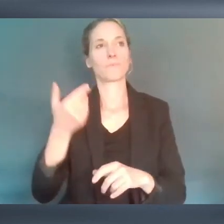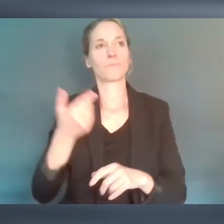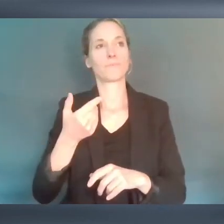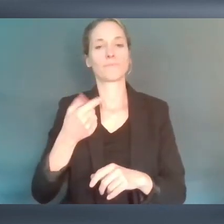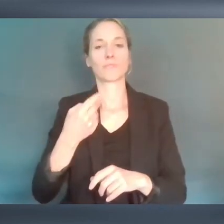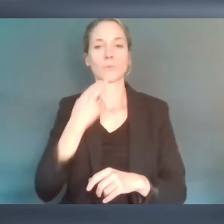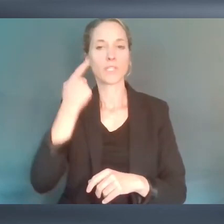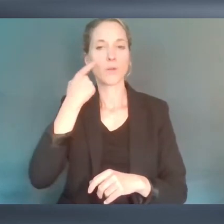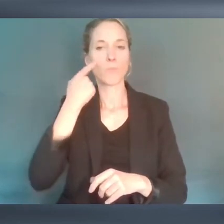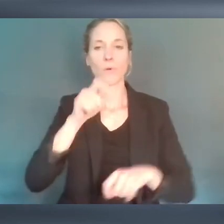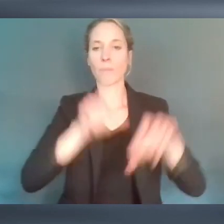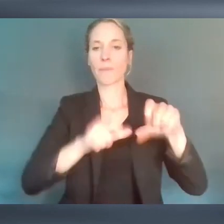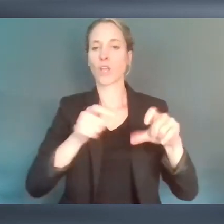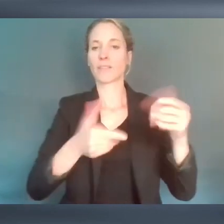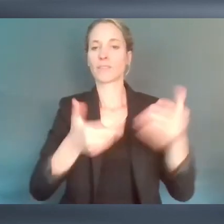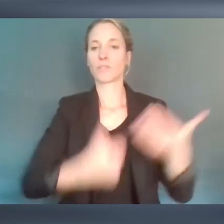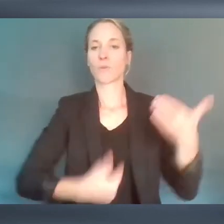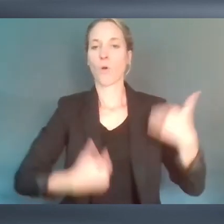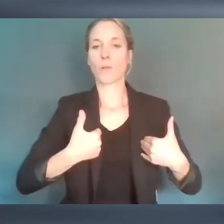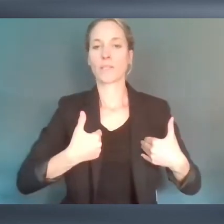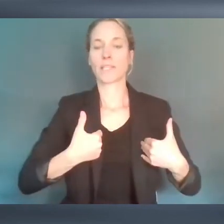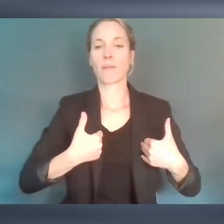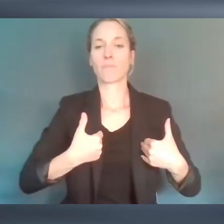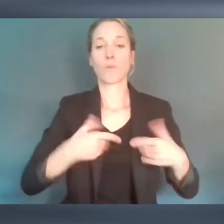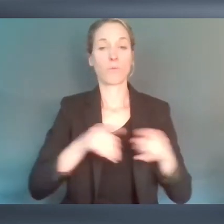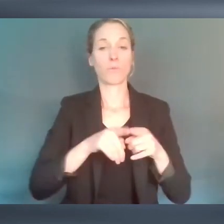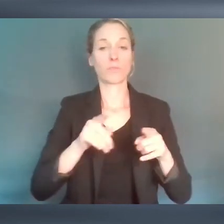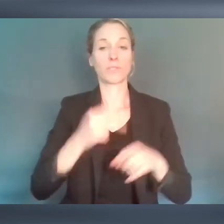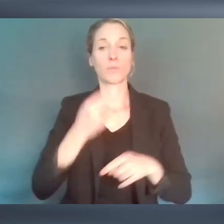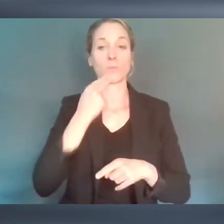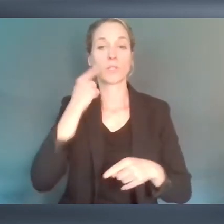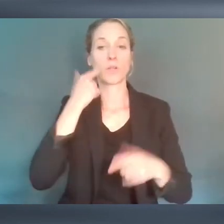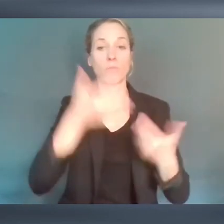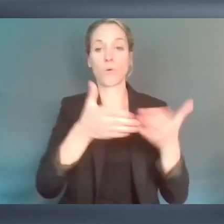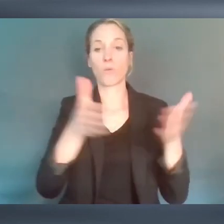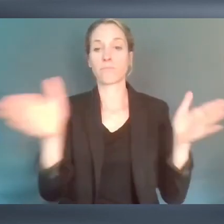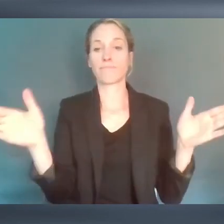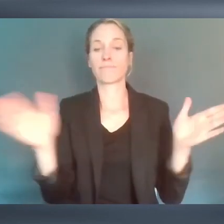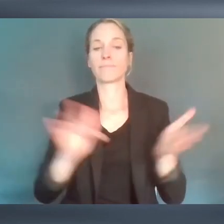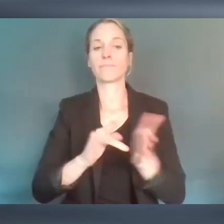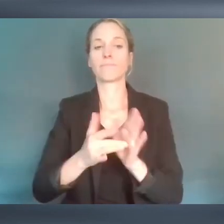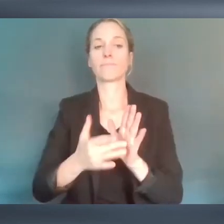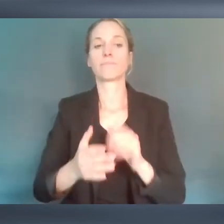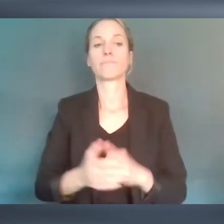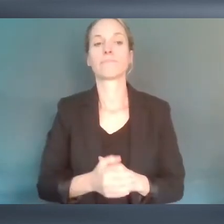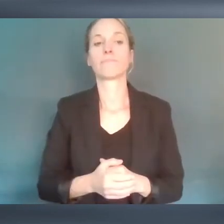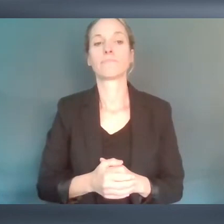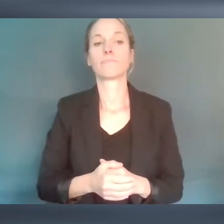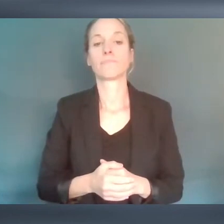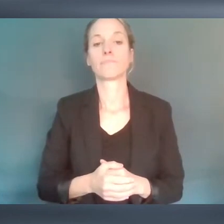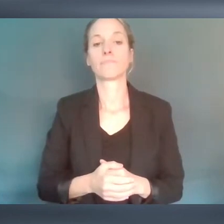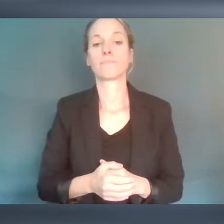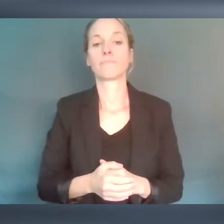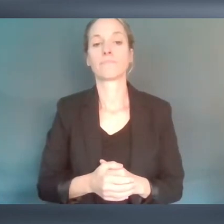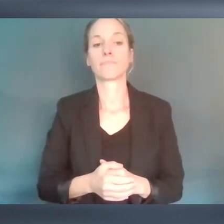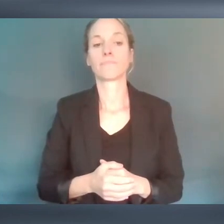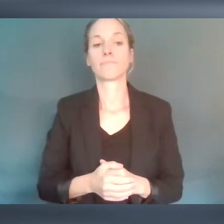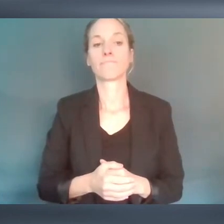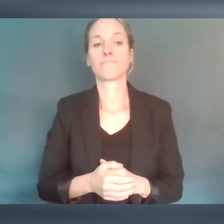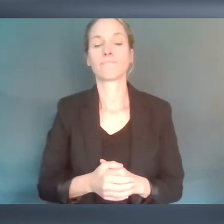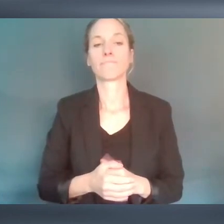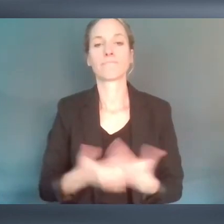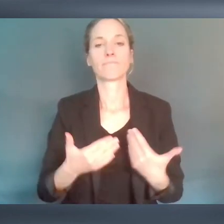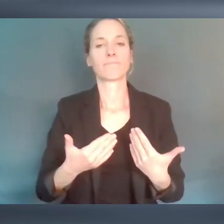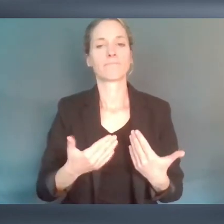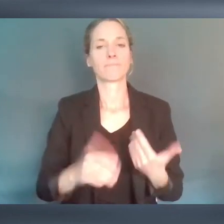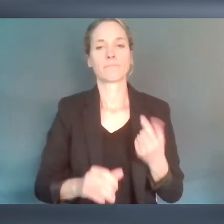monde. Et bien entendu, sans même faire du leadership inclusif, on doit intégrer déjà, et ça a toujours